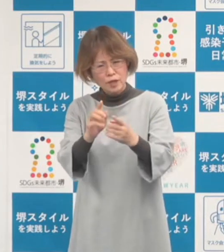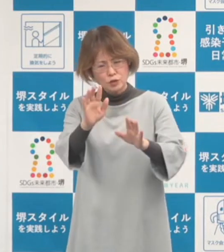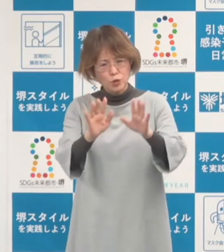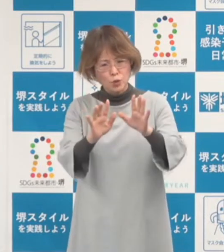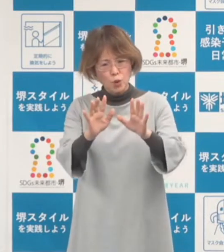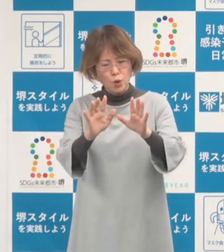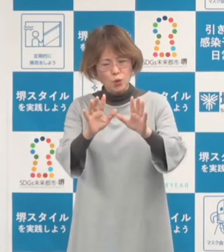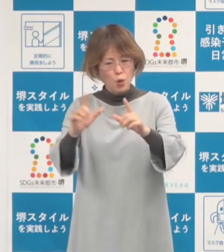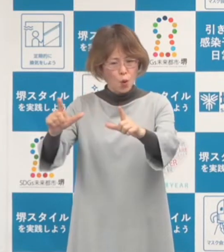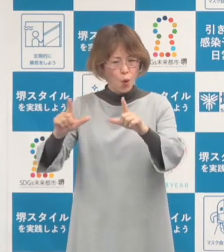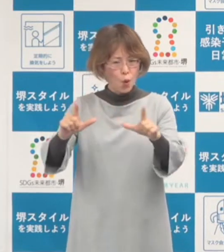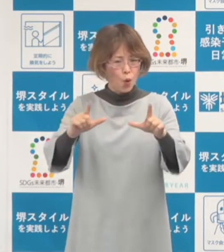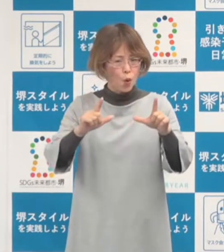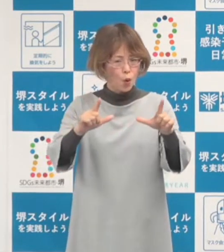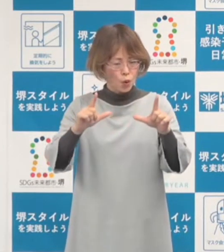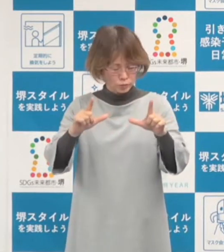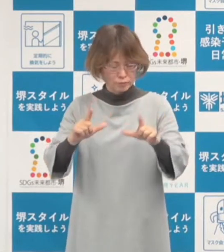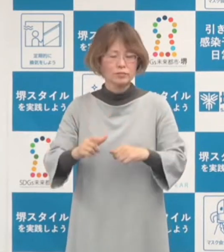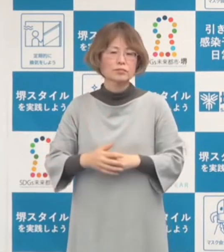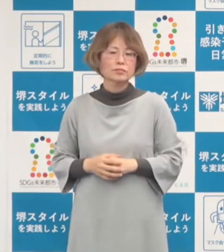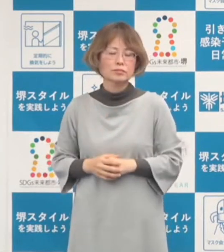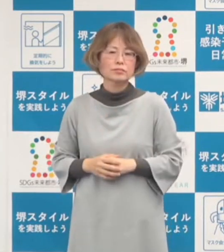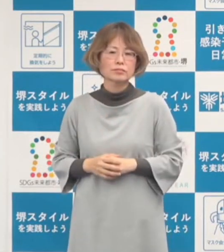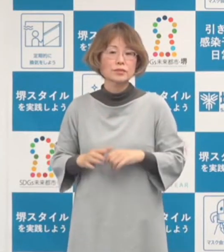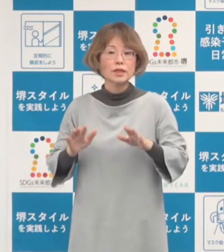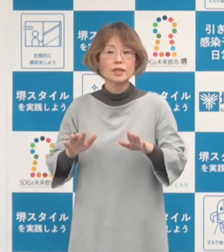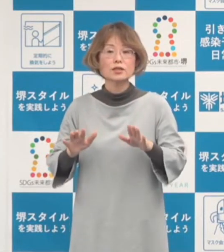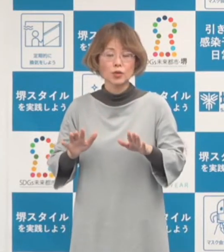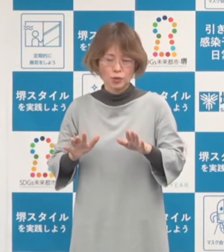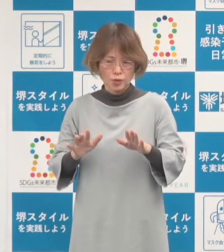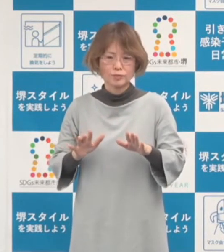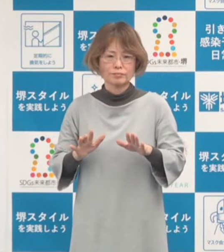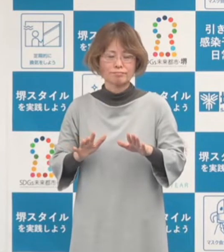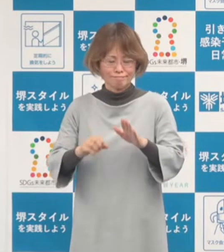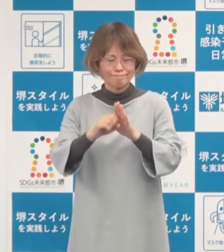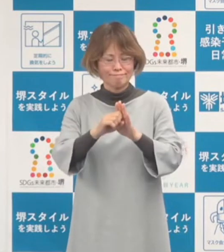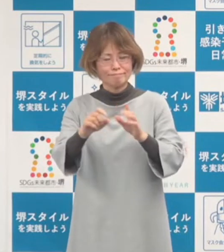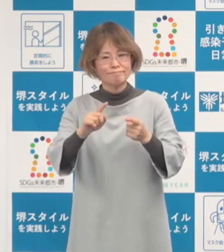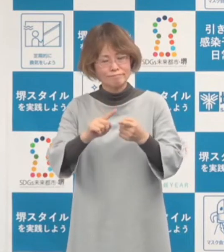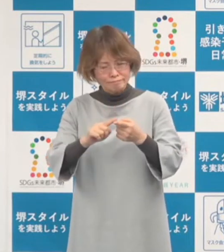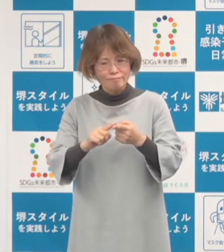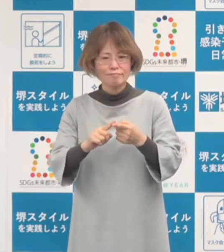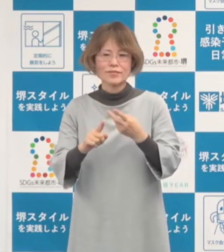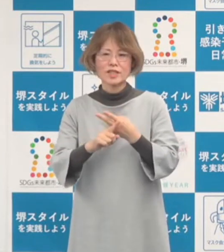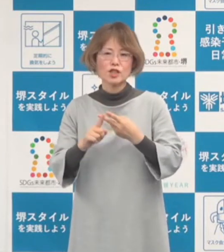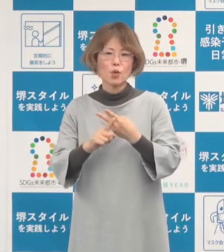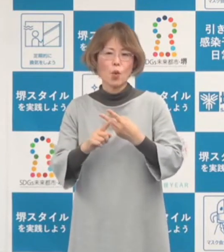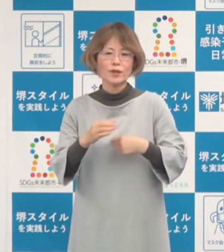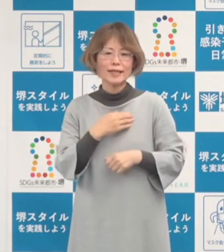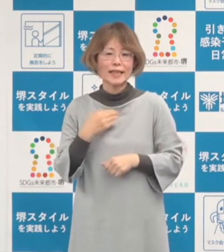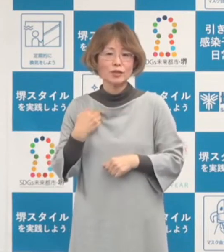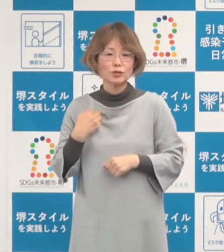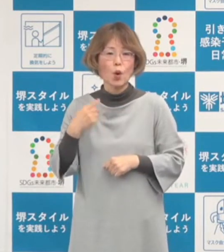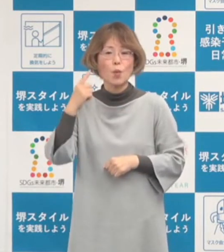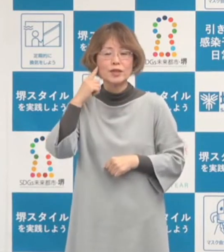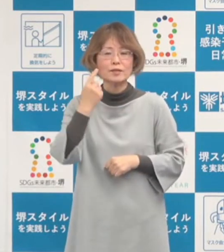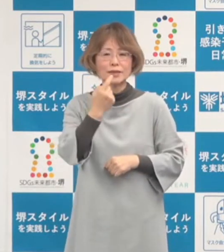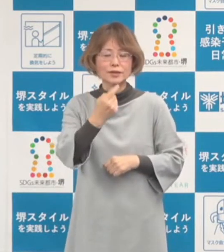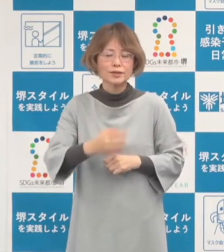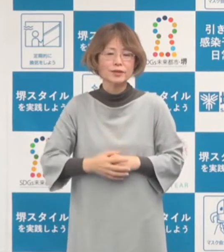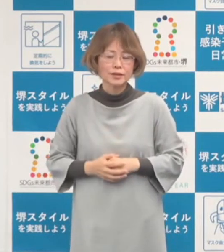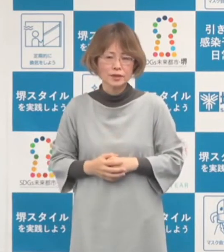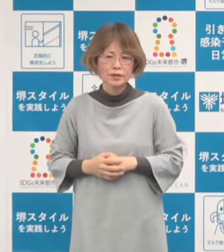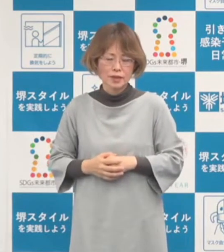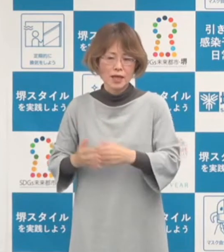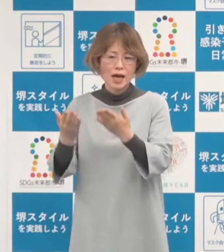受けて確認をしています。現在のところ有効に機能していると私自身が認識しております。これまで学